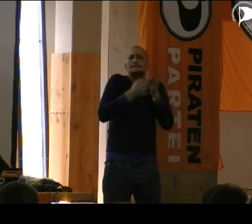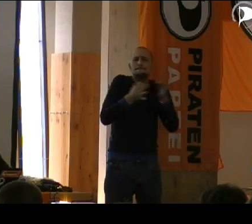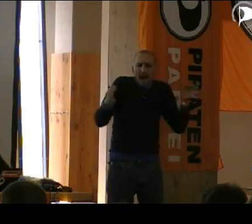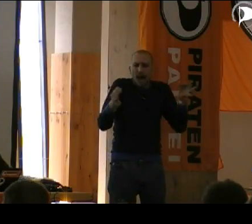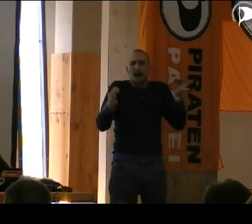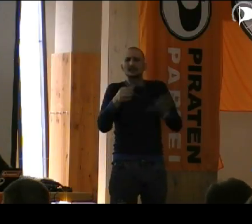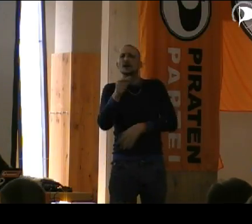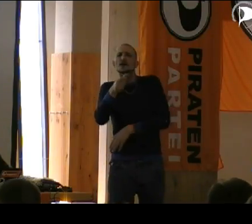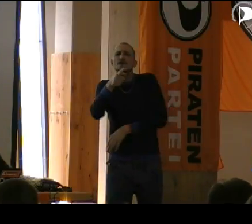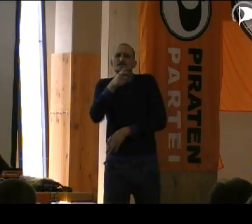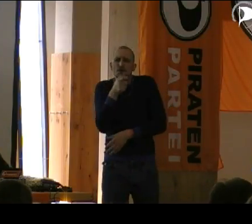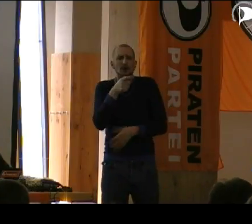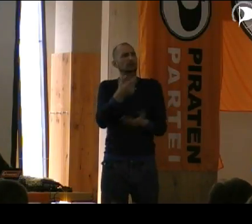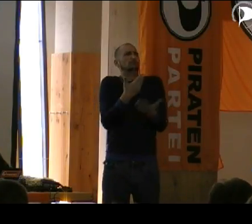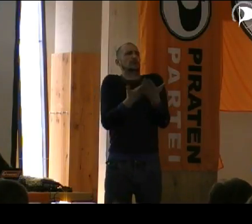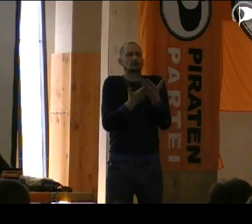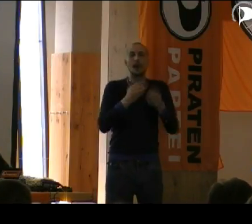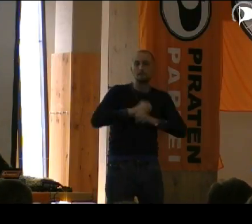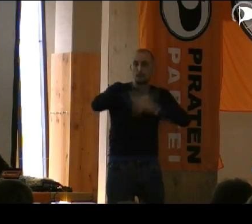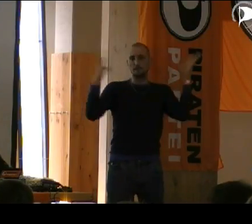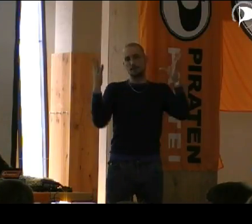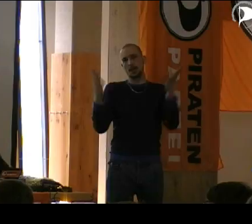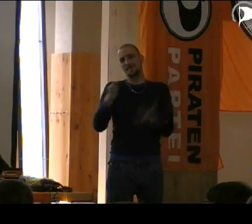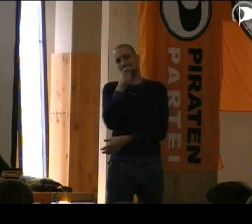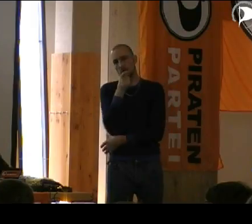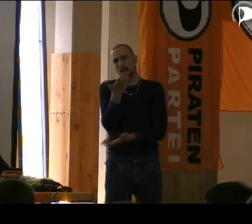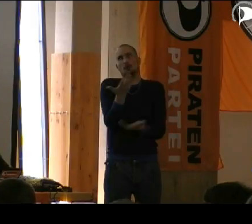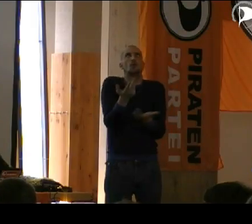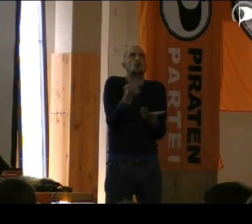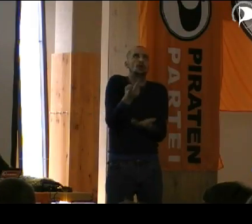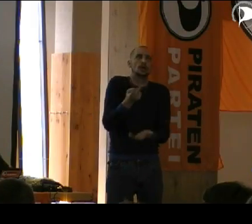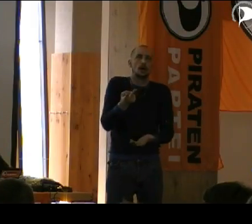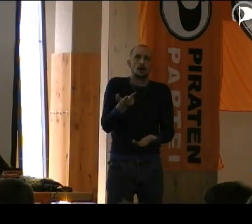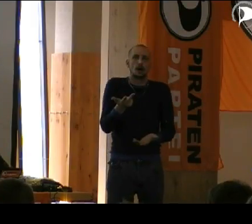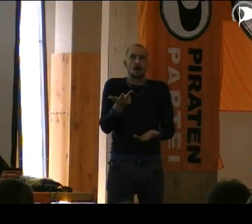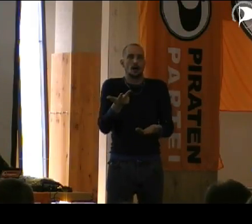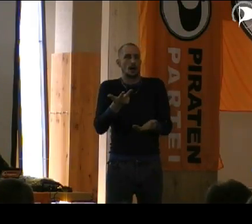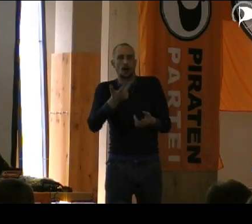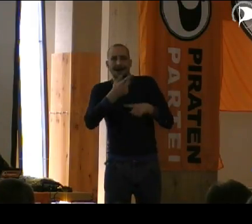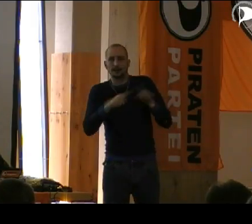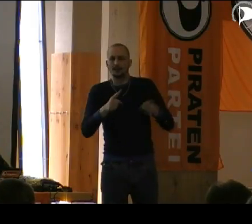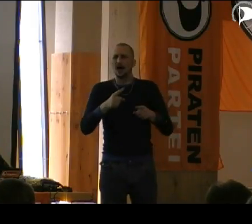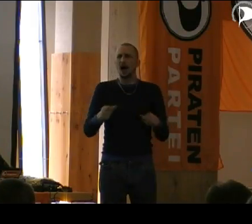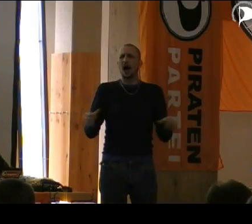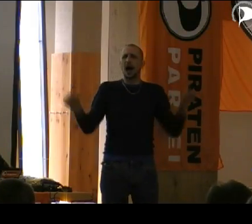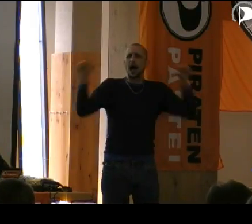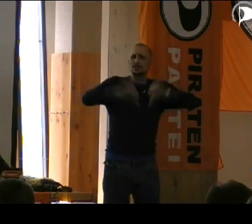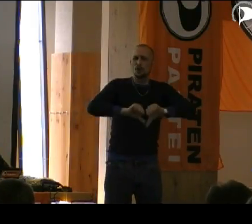müssen unsere böse wort bombe oder die weißen rates mit strom